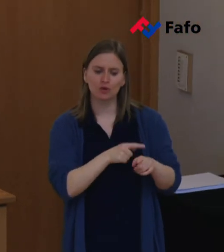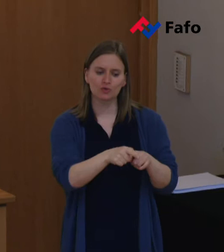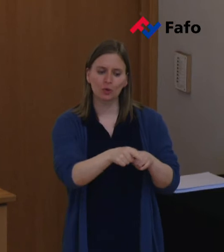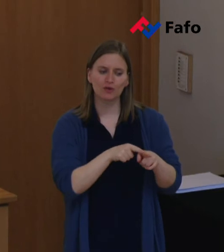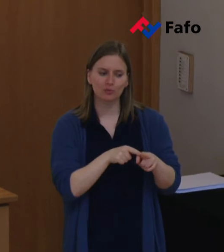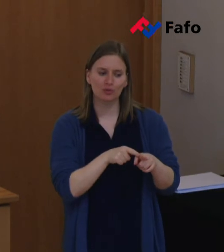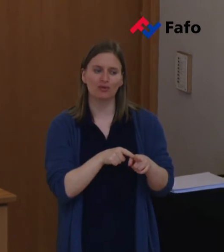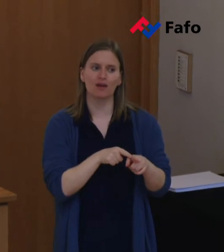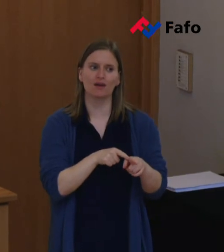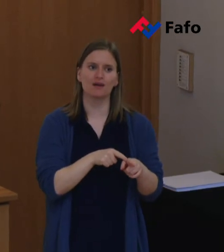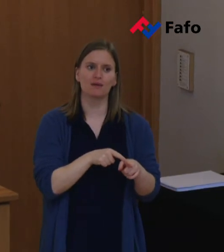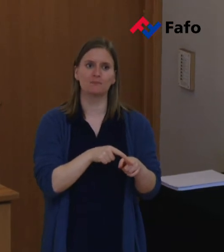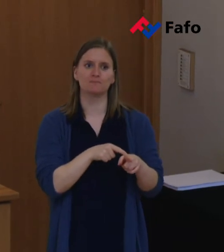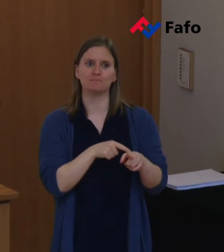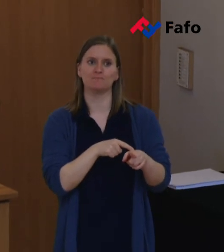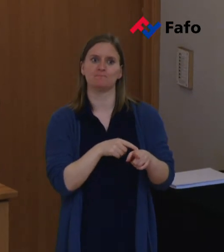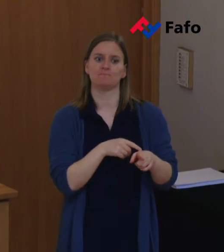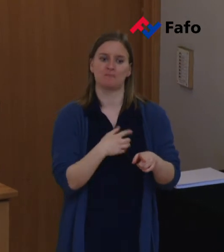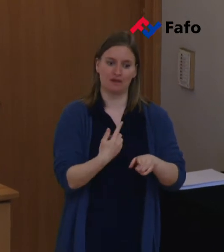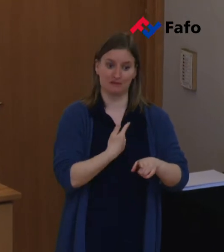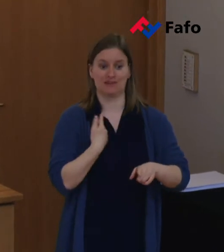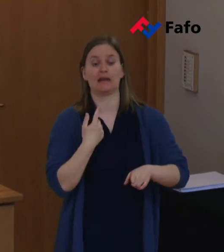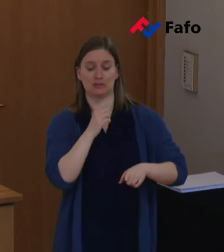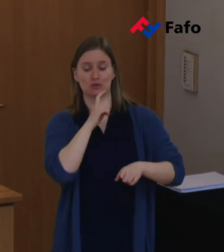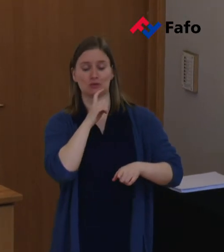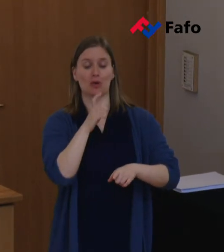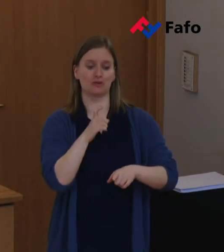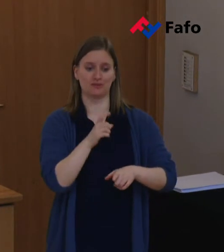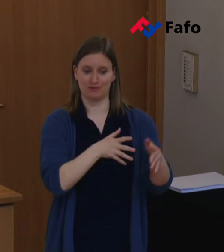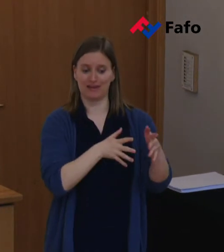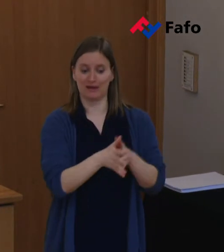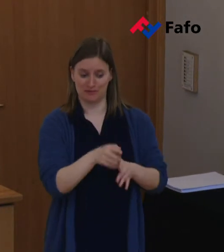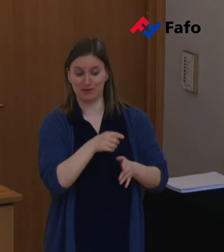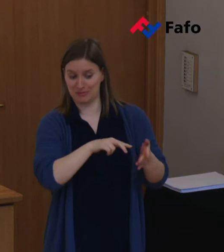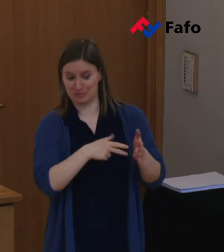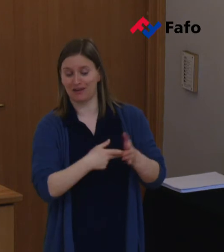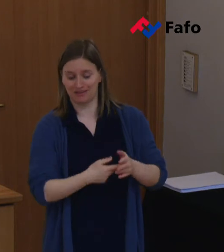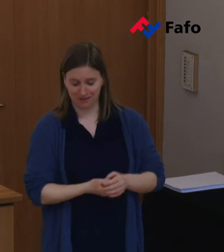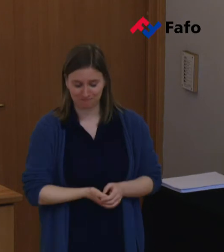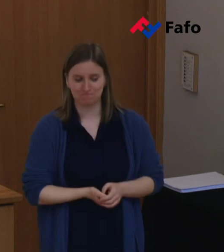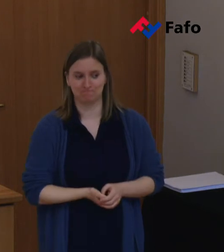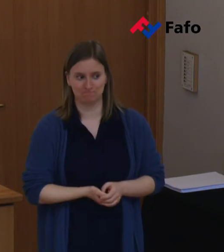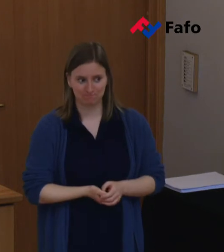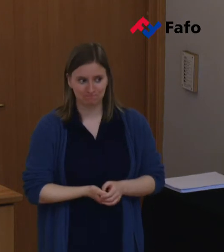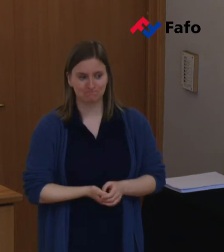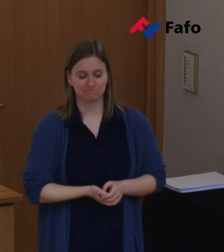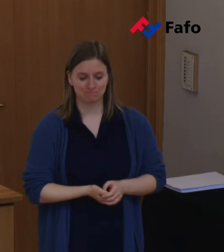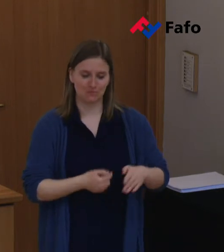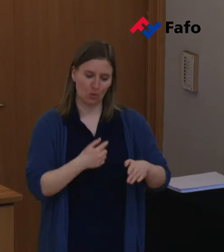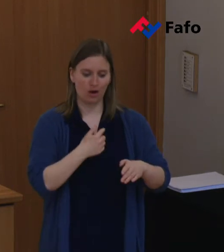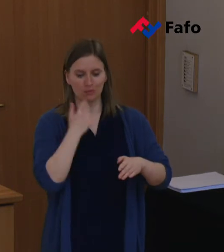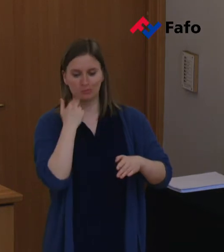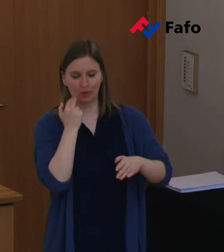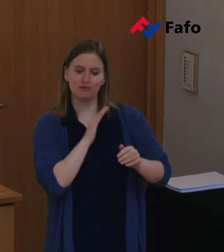utgangspunktet, at vi er veldig stolte over å ha gjennomført dette prosjektet og har prøvd det